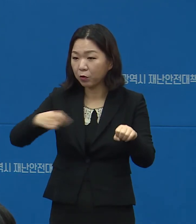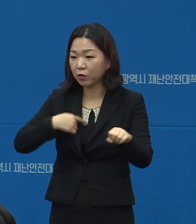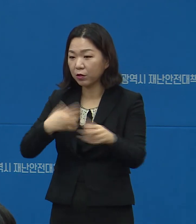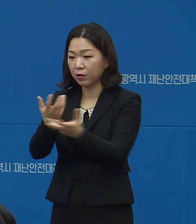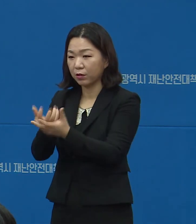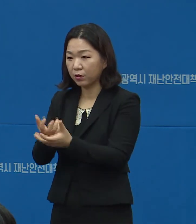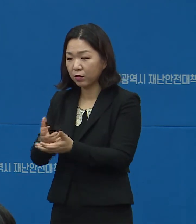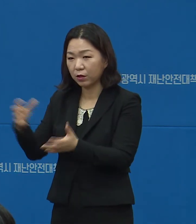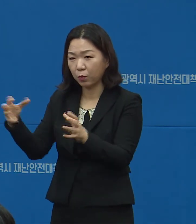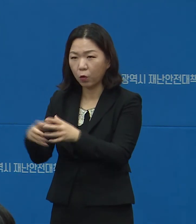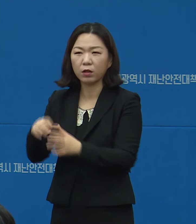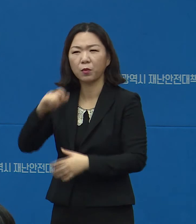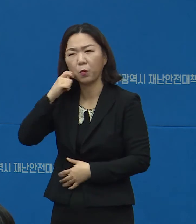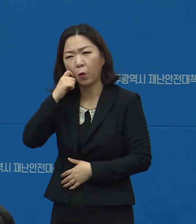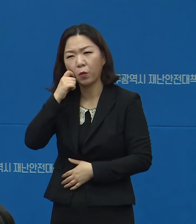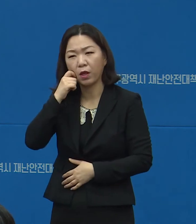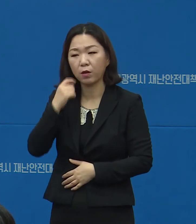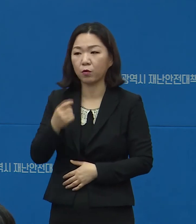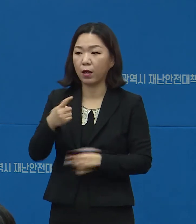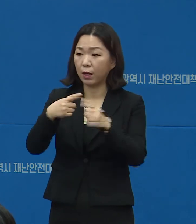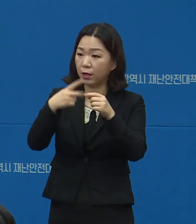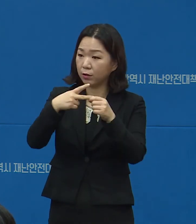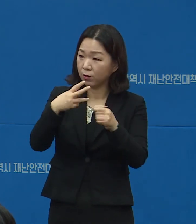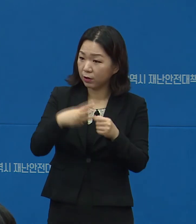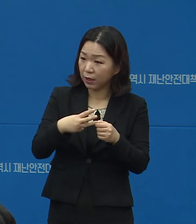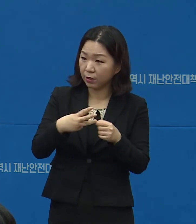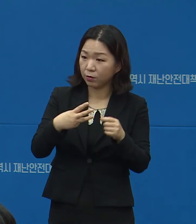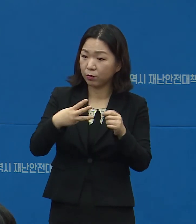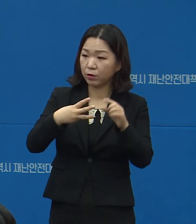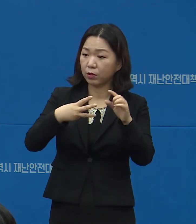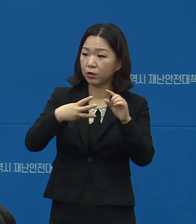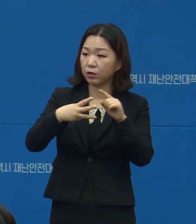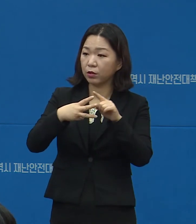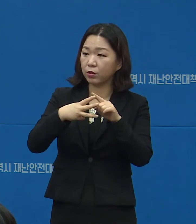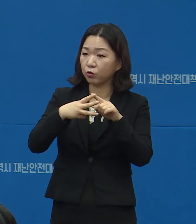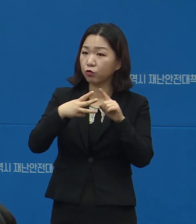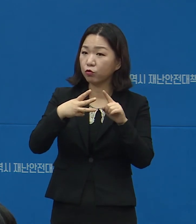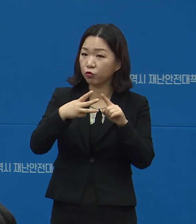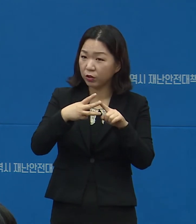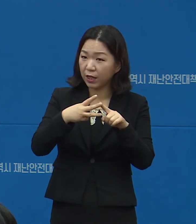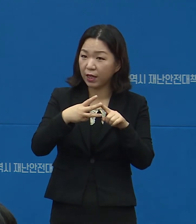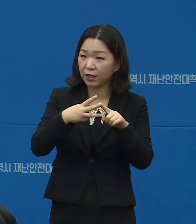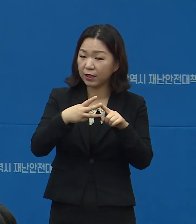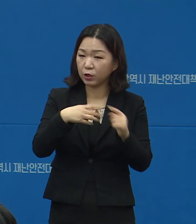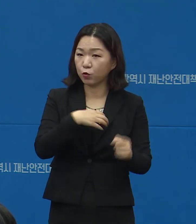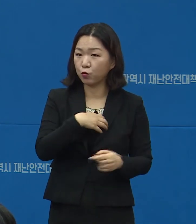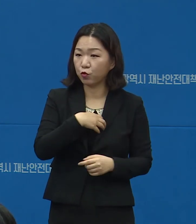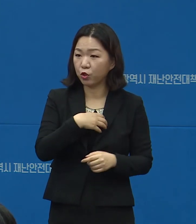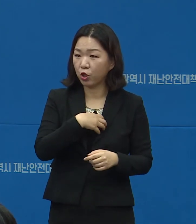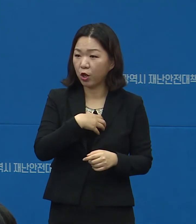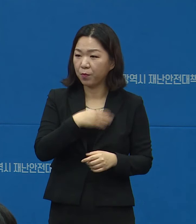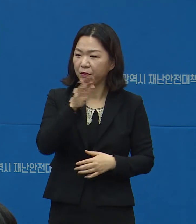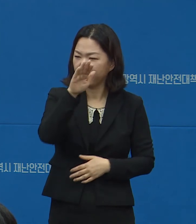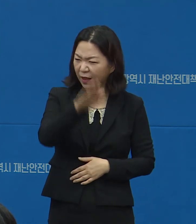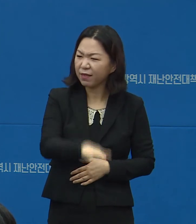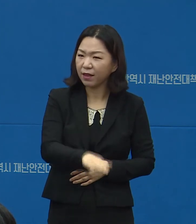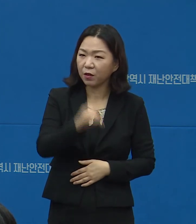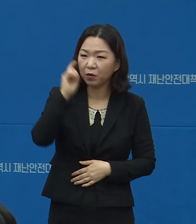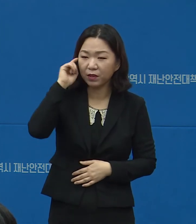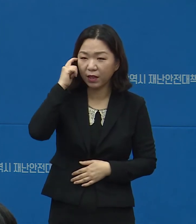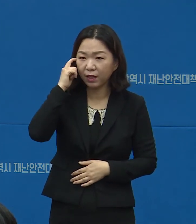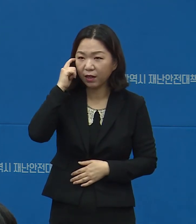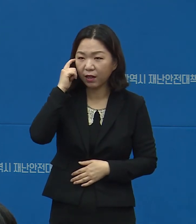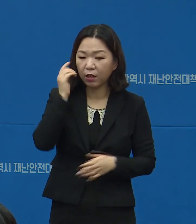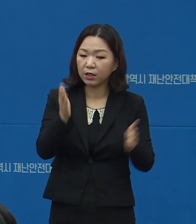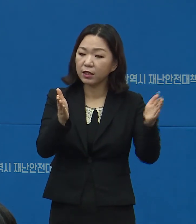데이터를 모아오지 않았고요. 아까 세 사례인 경우에 두 사례는 거의 저희가 유행이 어느 정도 위험성이 낮다라고 판단을 하고 있습니다.